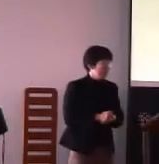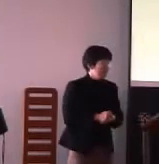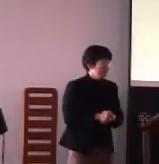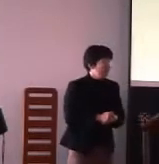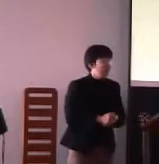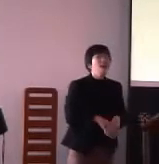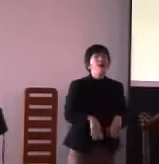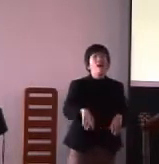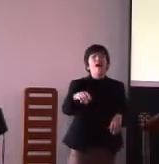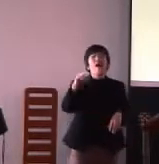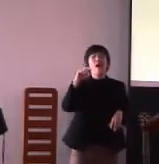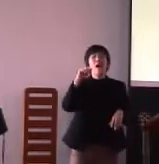ました。